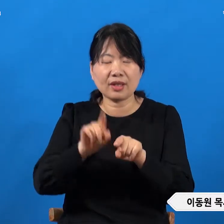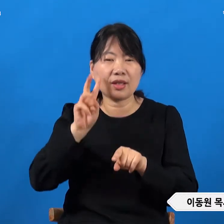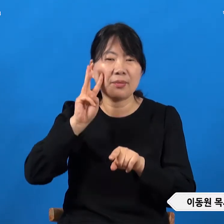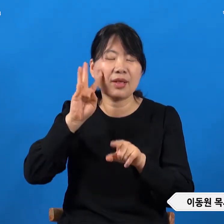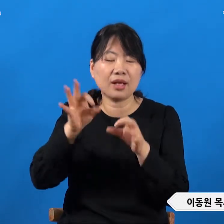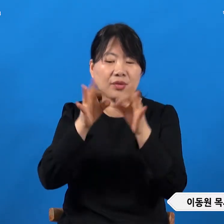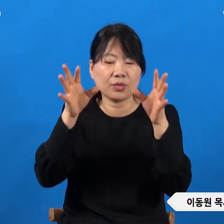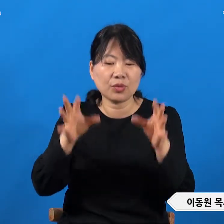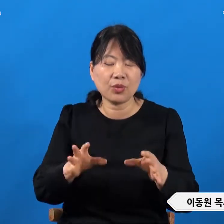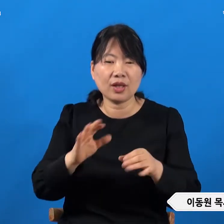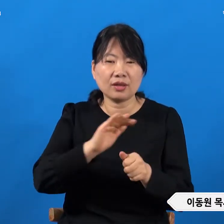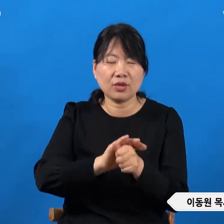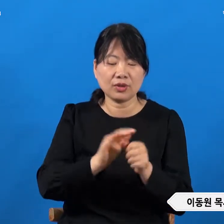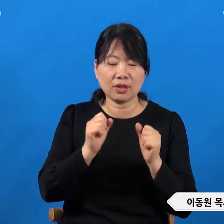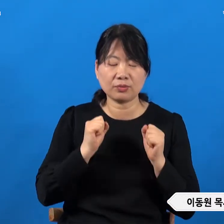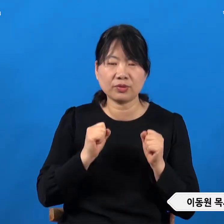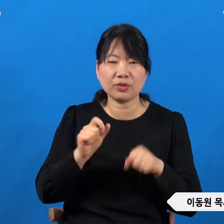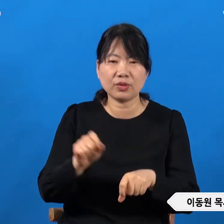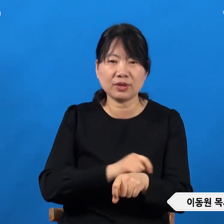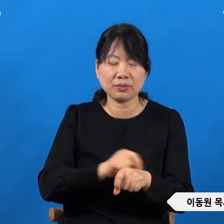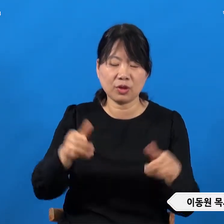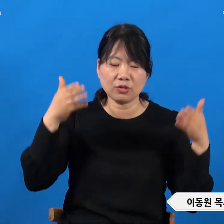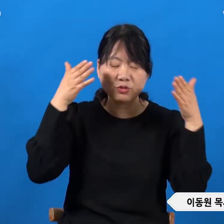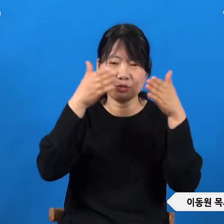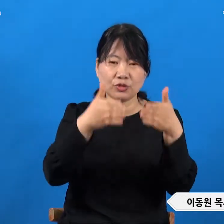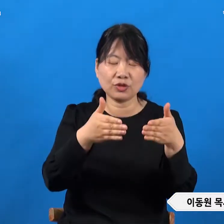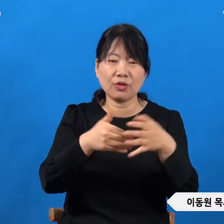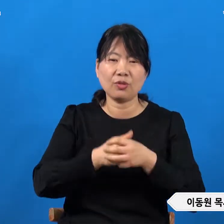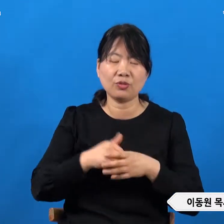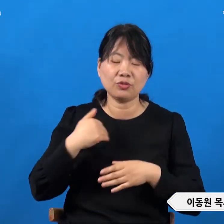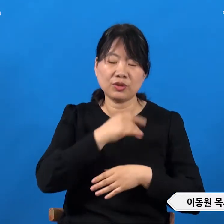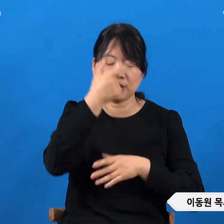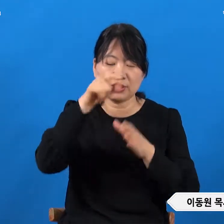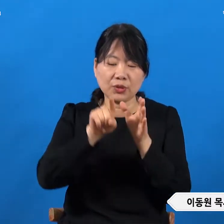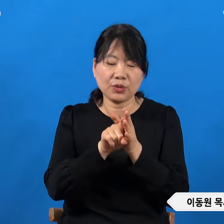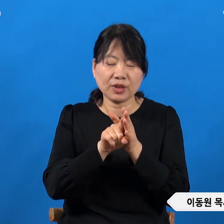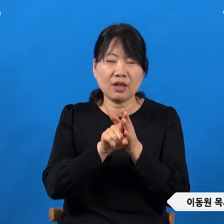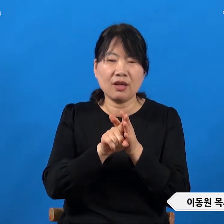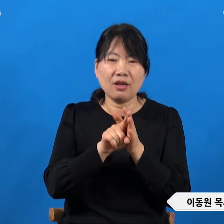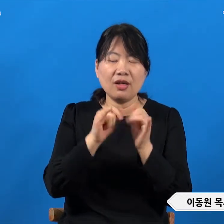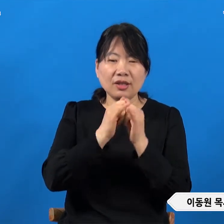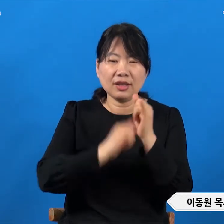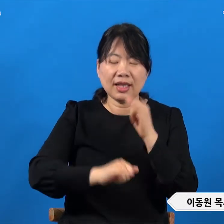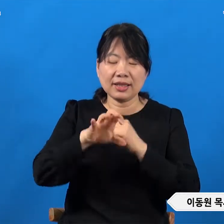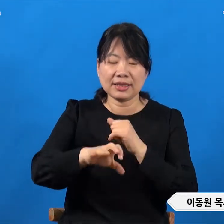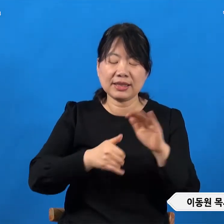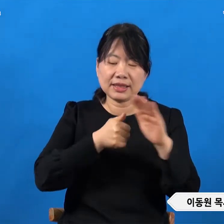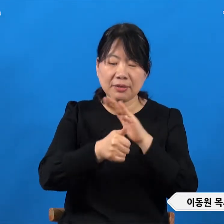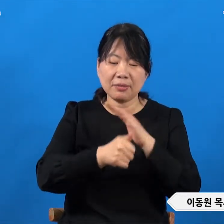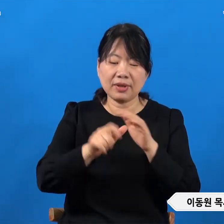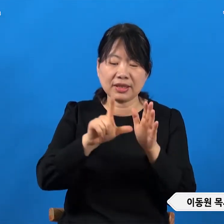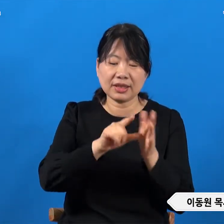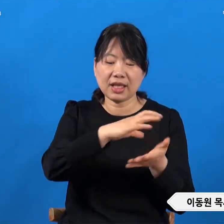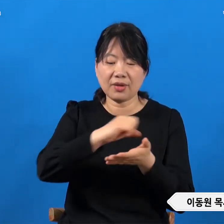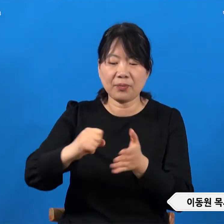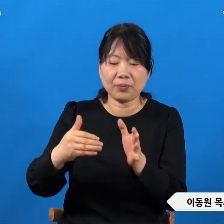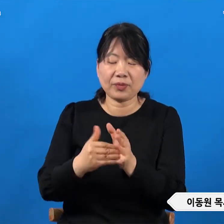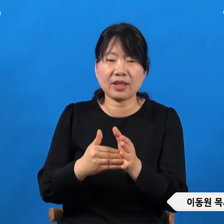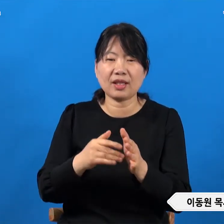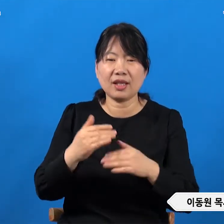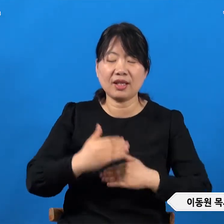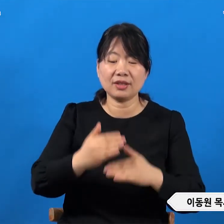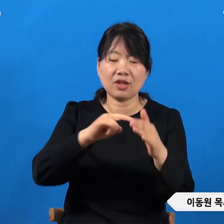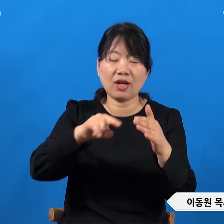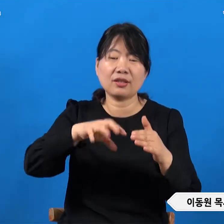4일로 경상북도를 특별히 중점적으로 우리 기독교 사적지 탐방 시간을 가졌습니다. 그